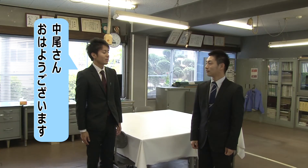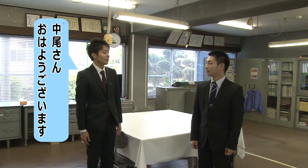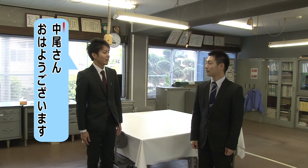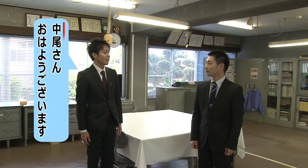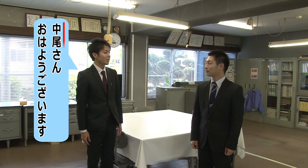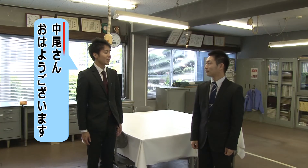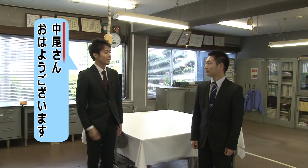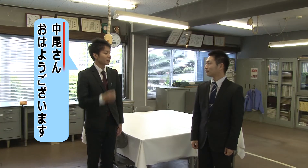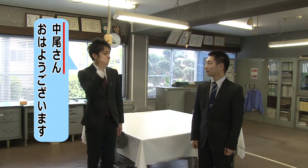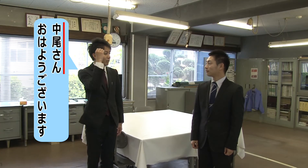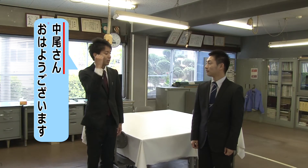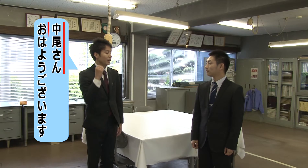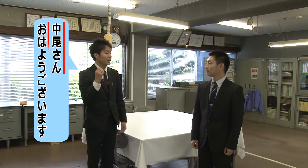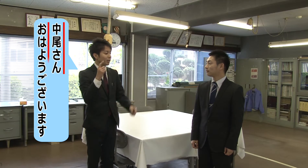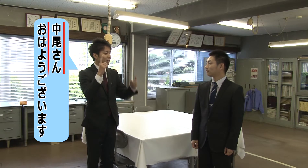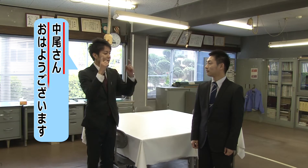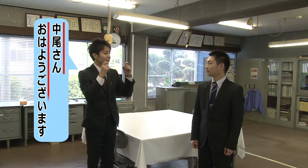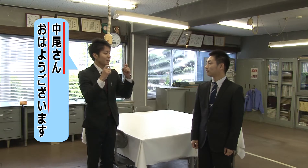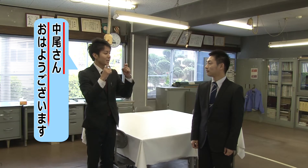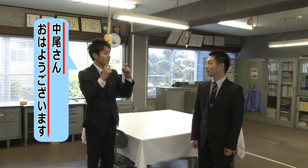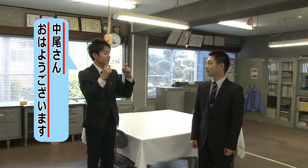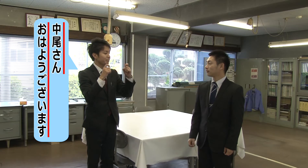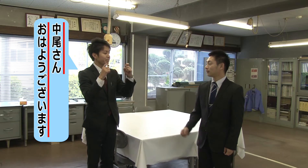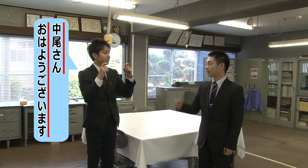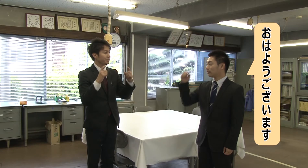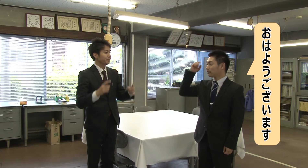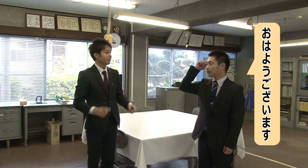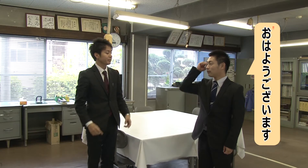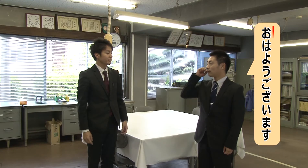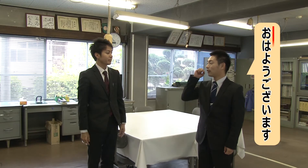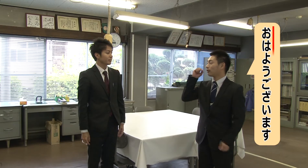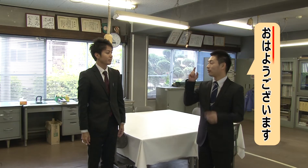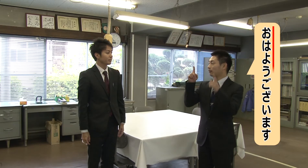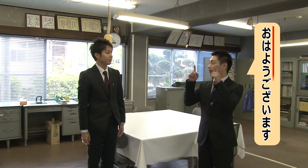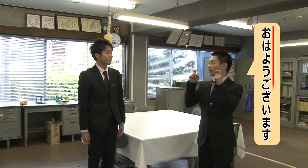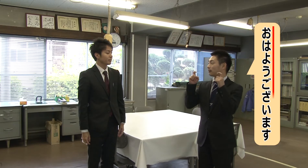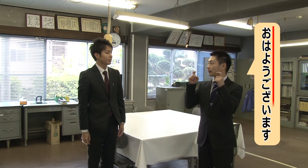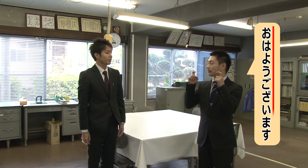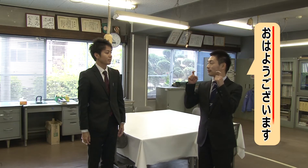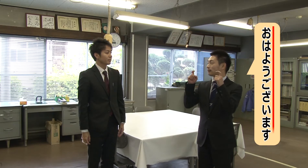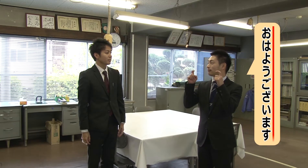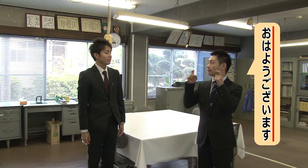中尾さん、おはようございます。 おはようございます。